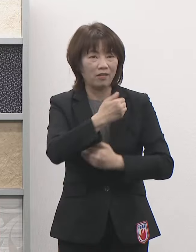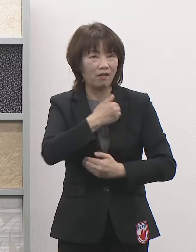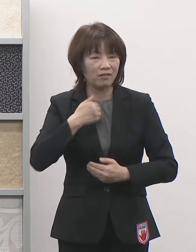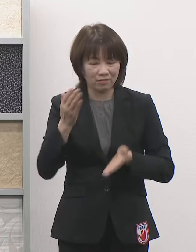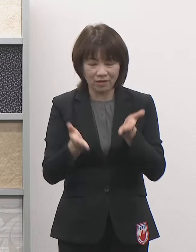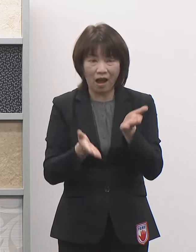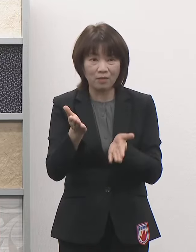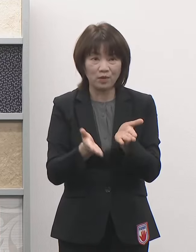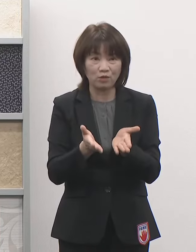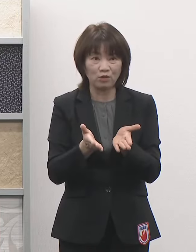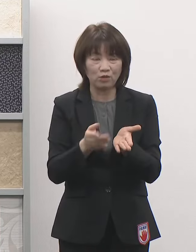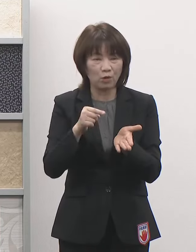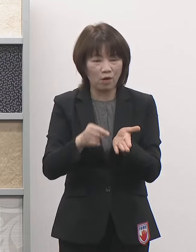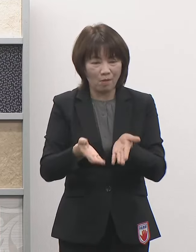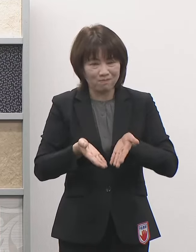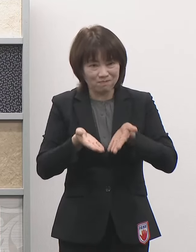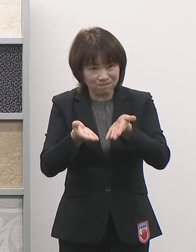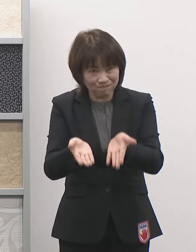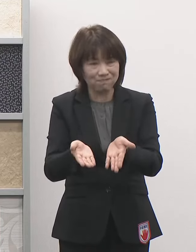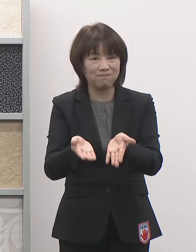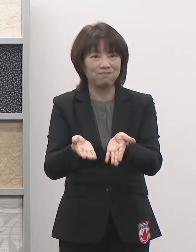ス、これをですね提供する